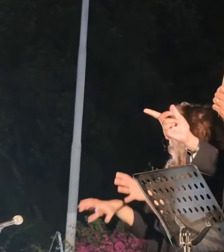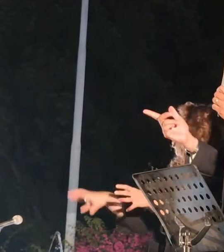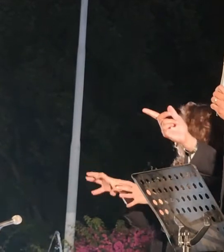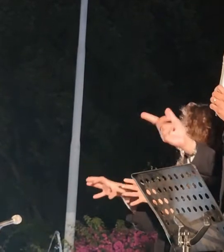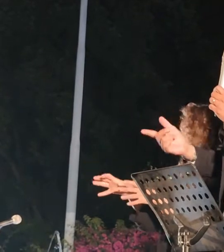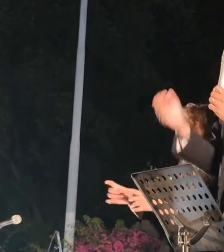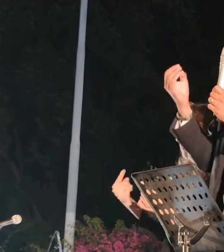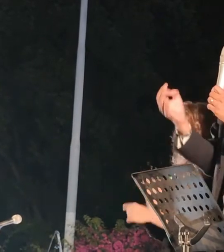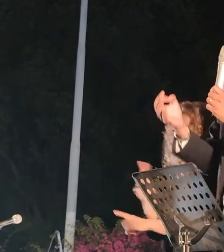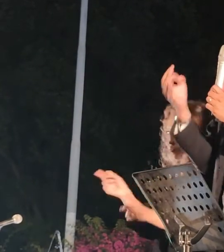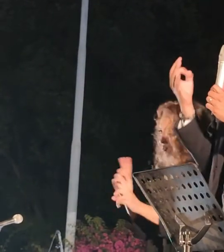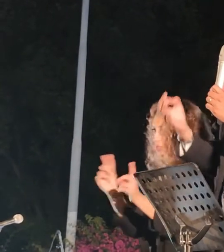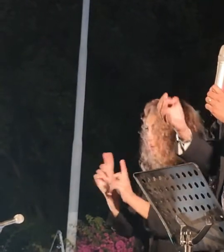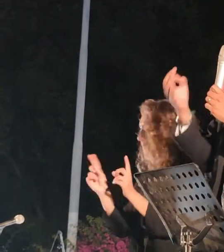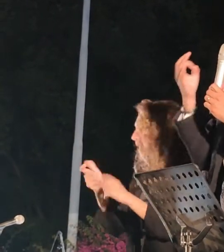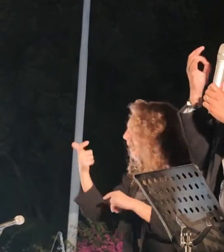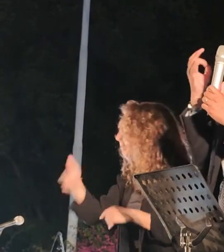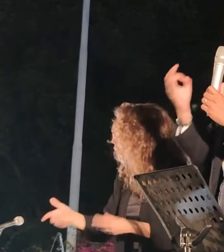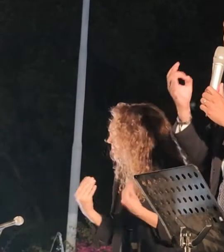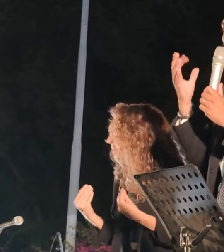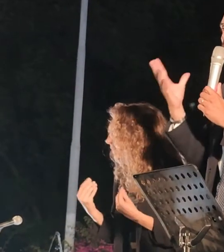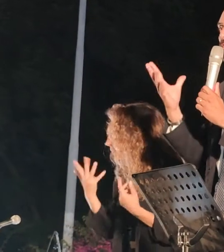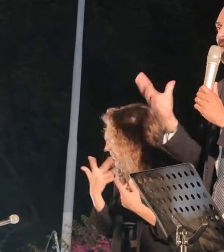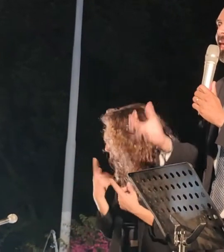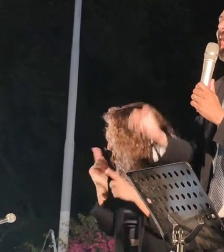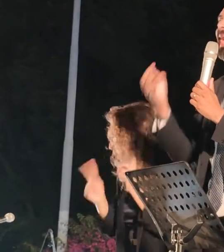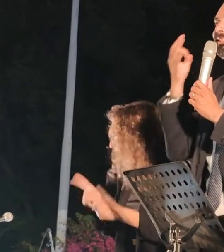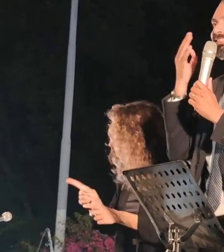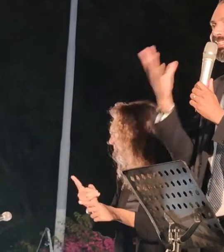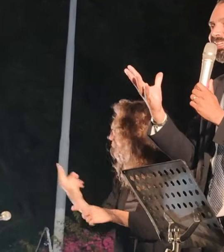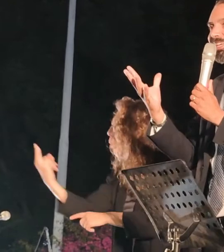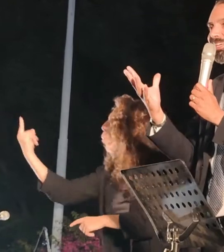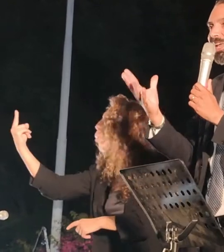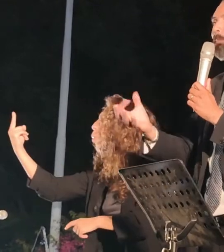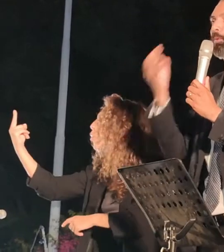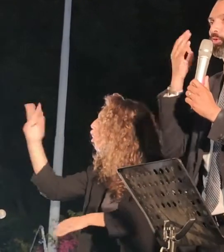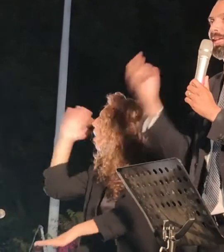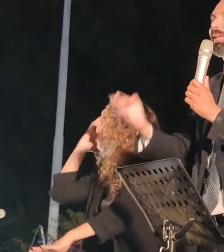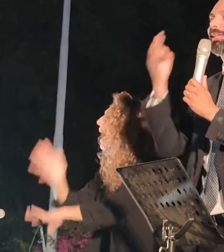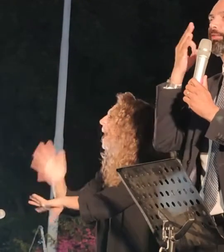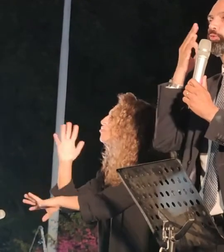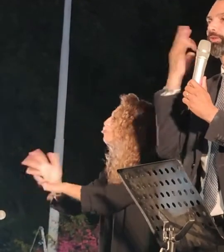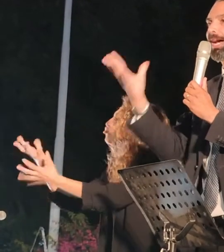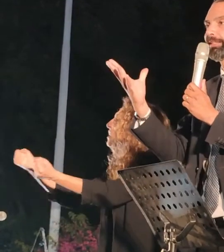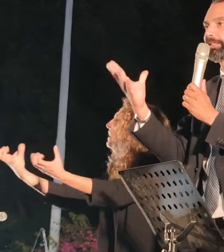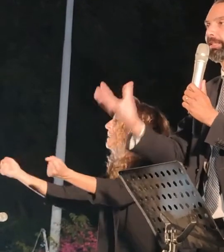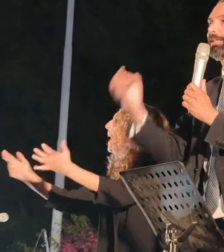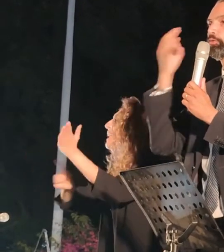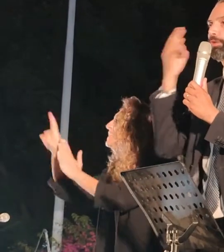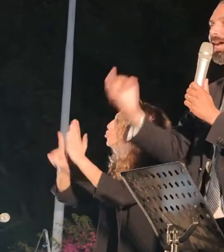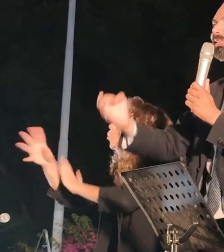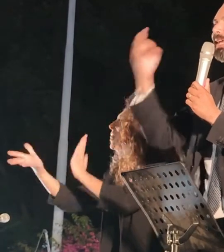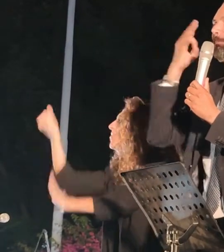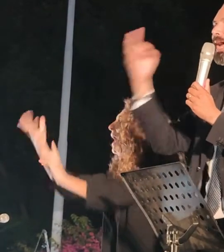no. Per fare politica bisogna fare solamente una cosa: agire e portare